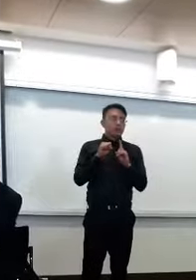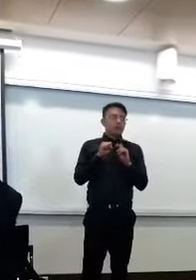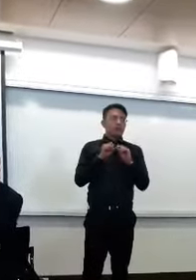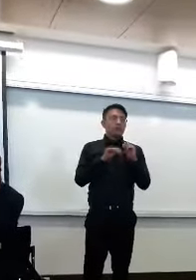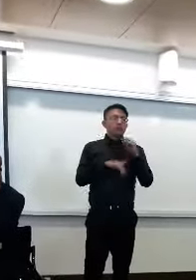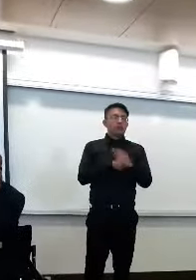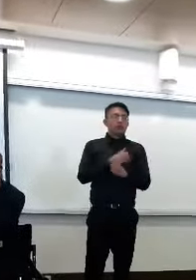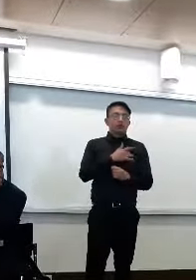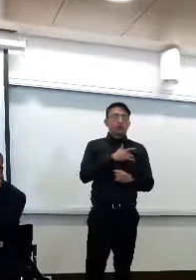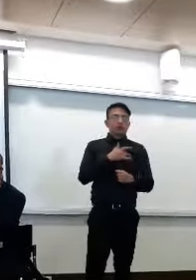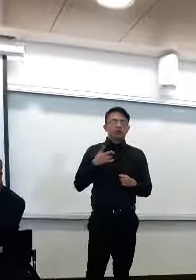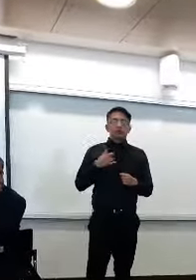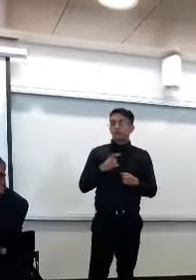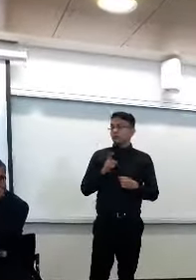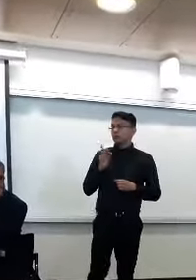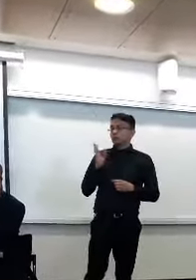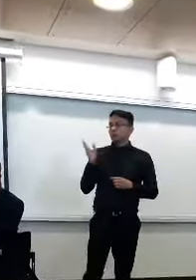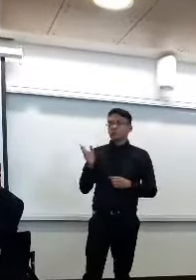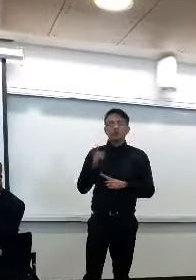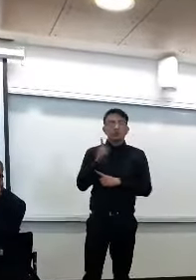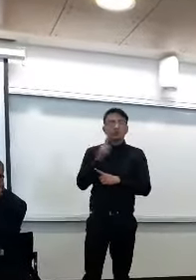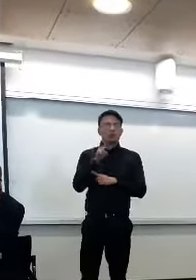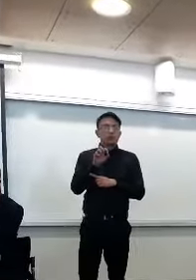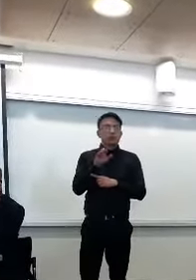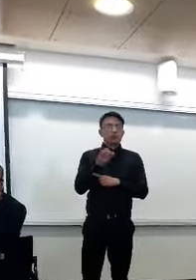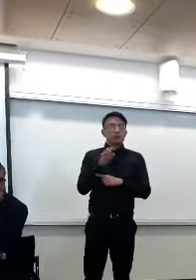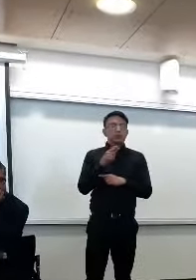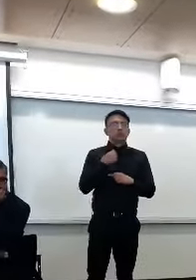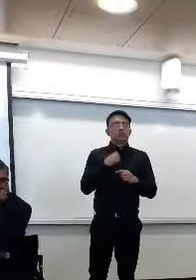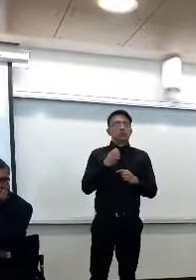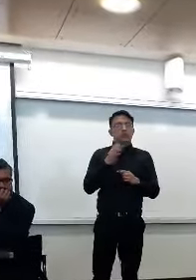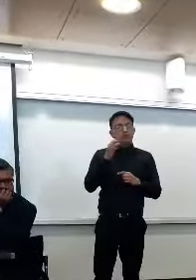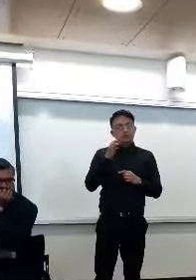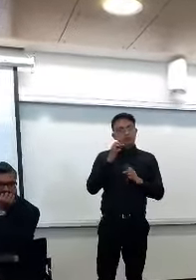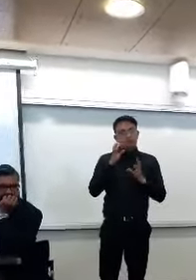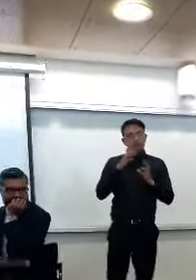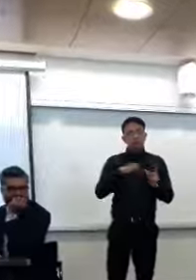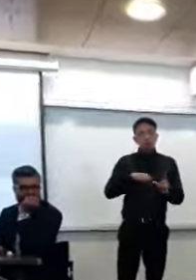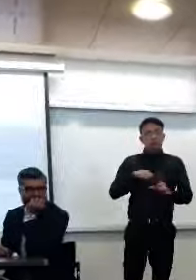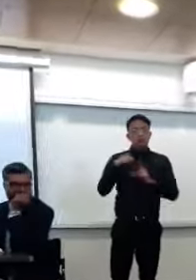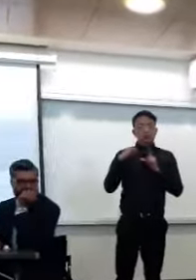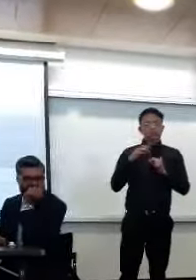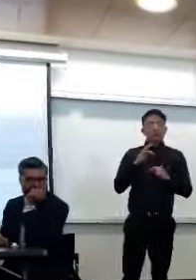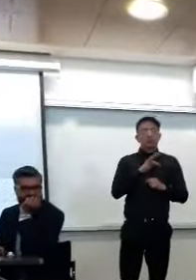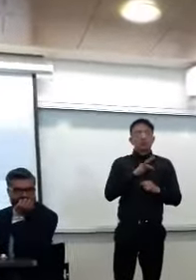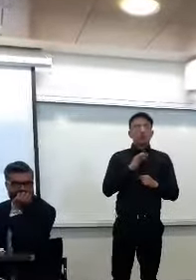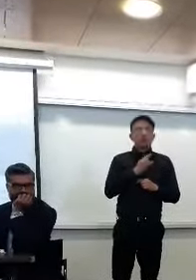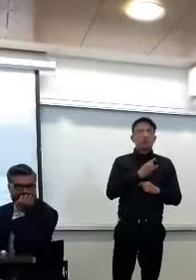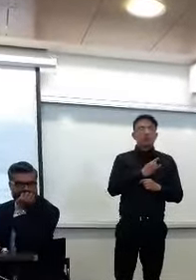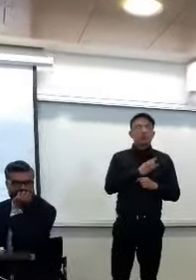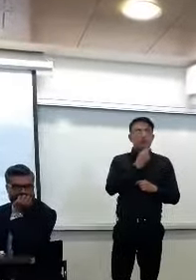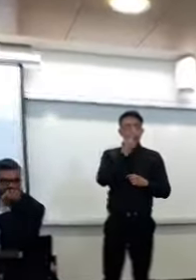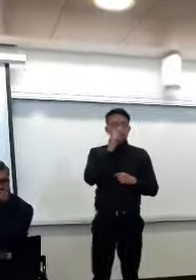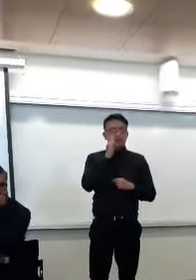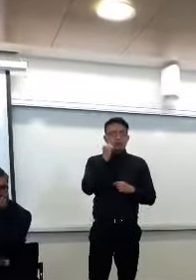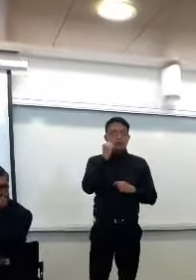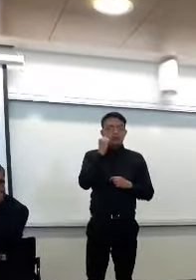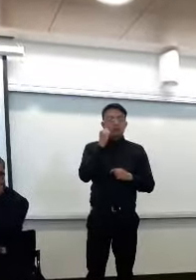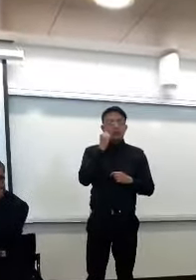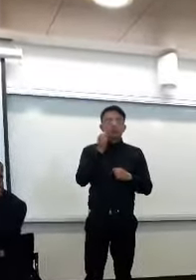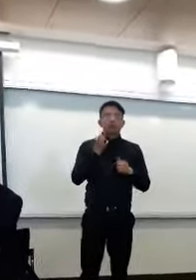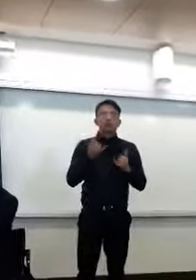Sobre Mairena Torres, es profesional en terapia ocupacional de la Universidad de Colombia